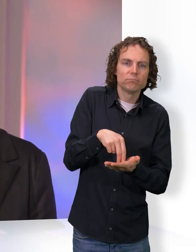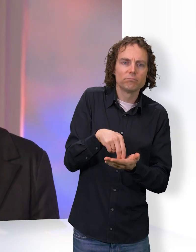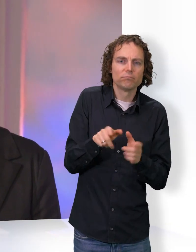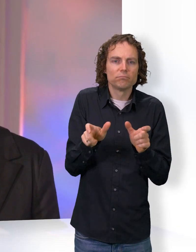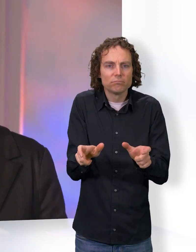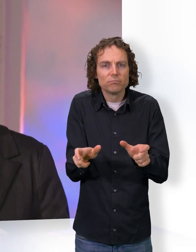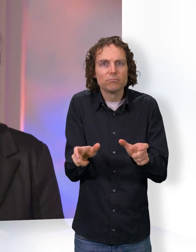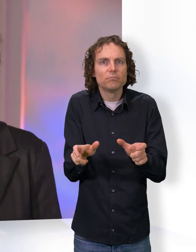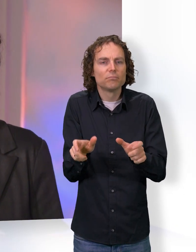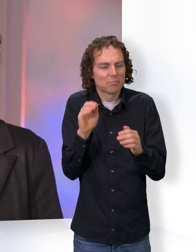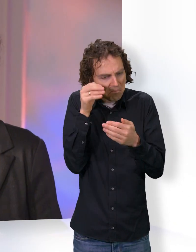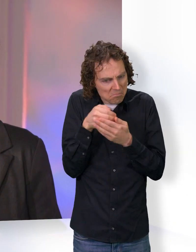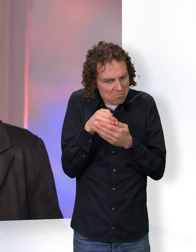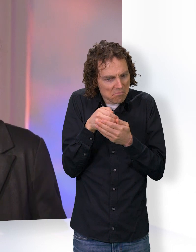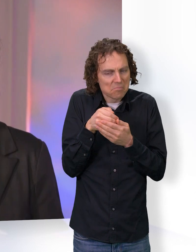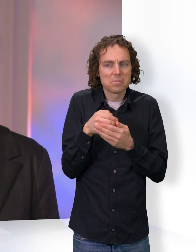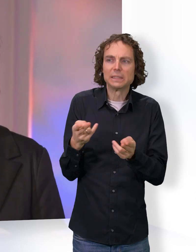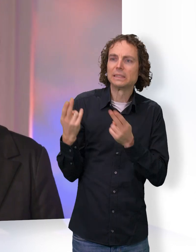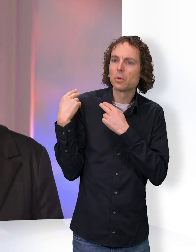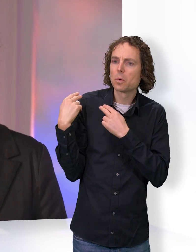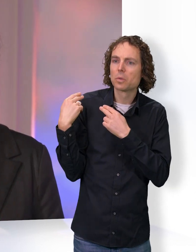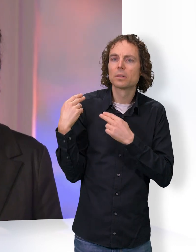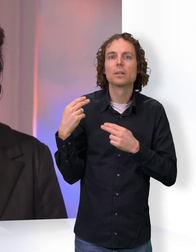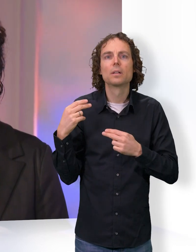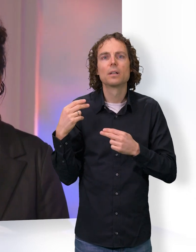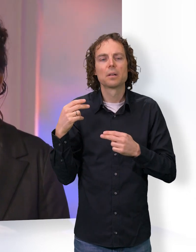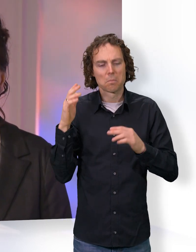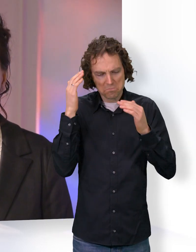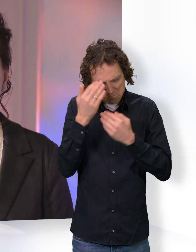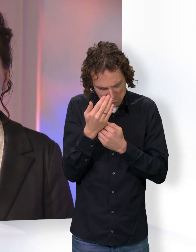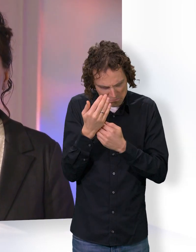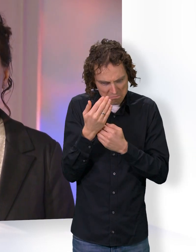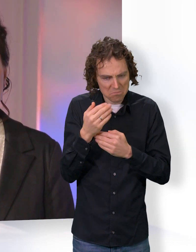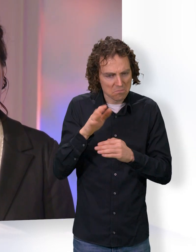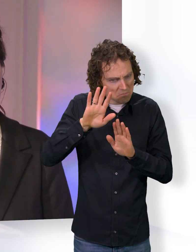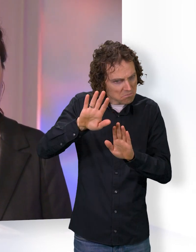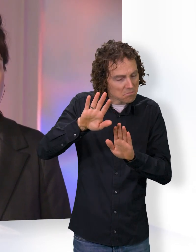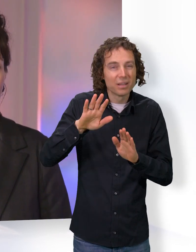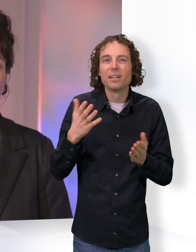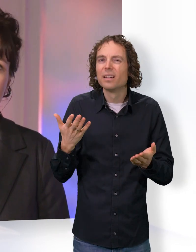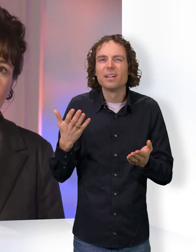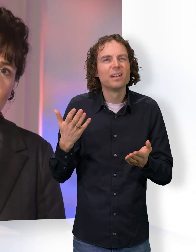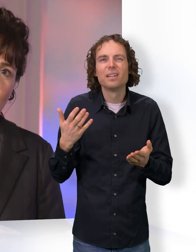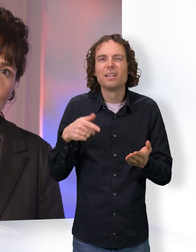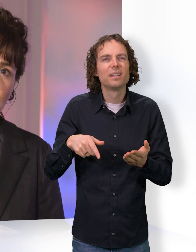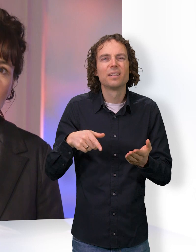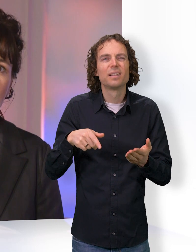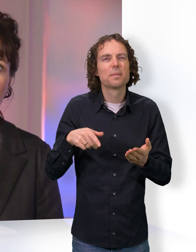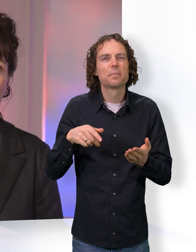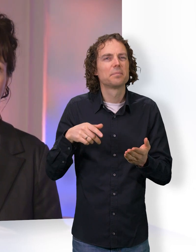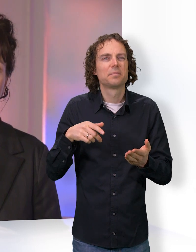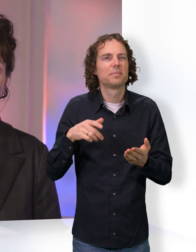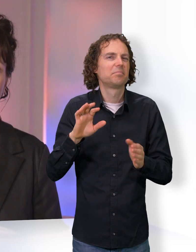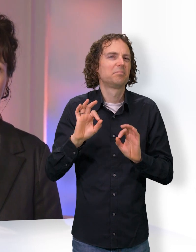Stehenbleiben, sich verstecken oder zurücklaufen, den Kopf in den Sand stecken, all das scheint auch nicht die ideale Lösung